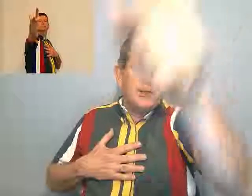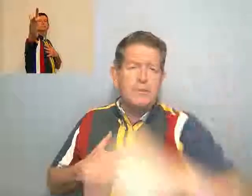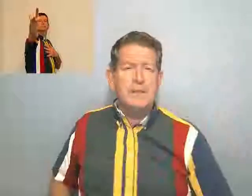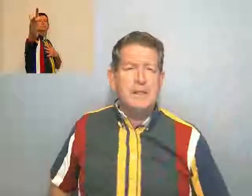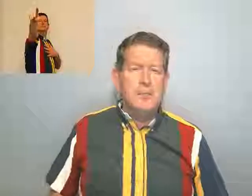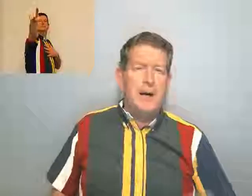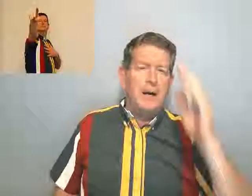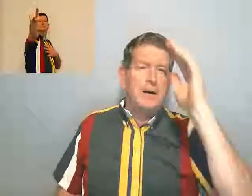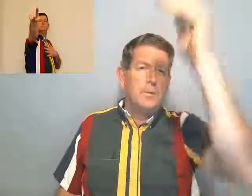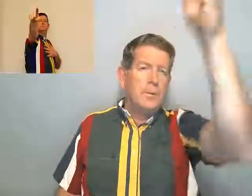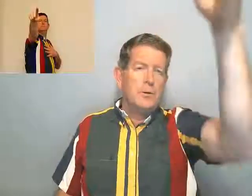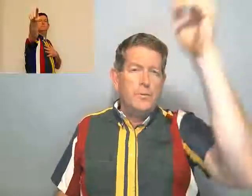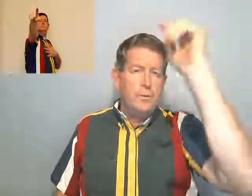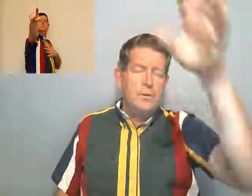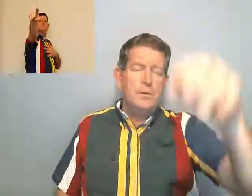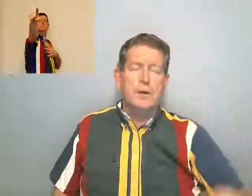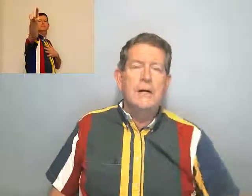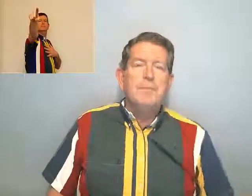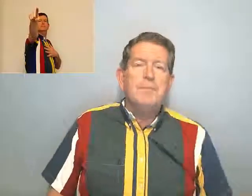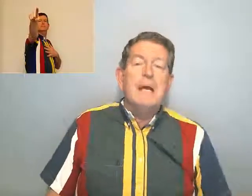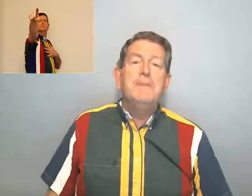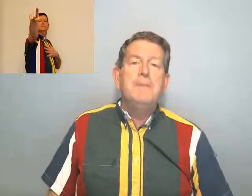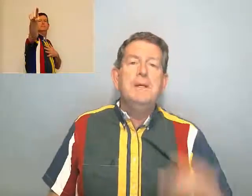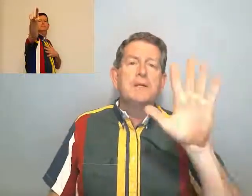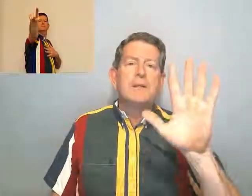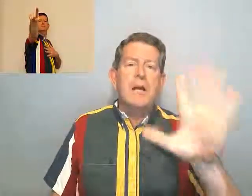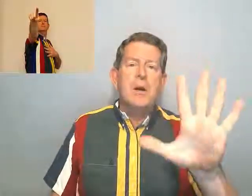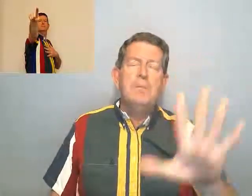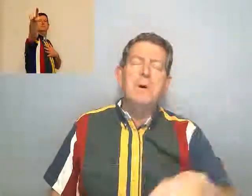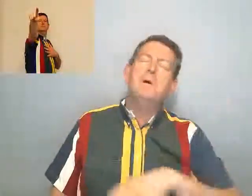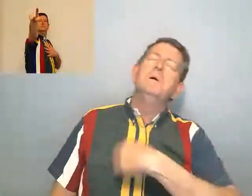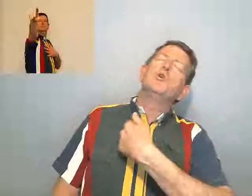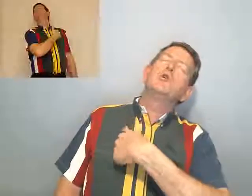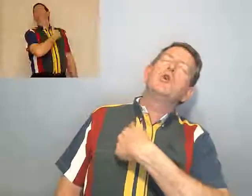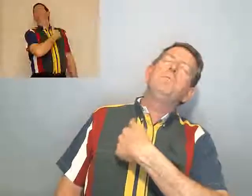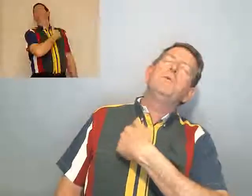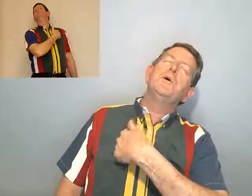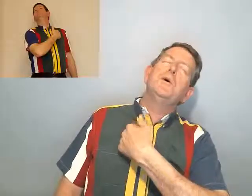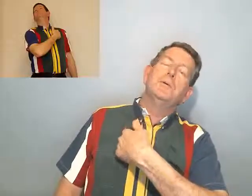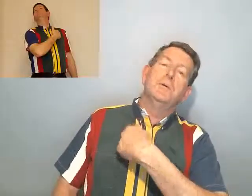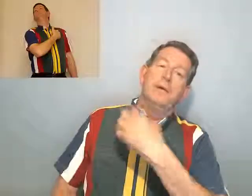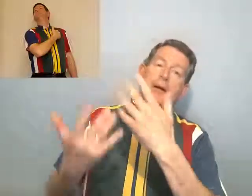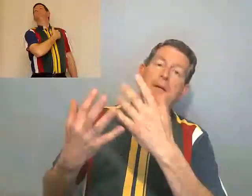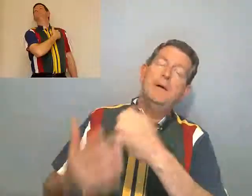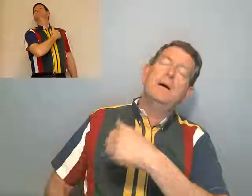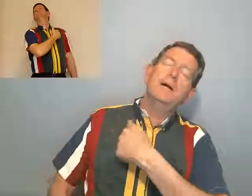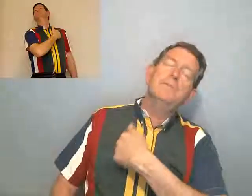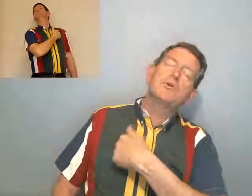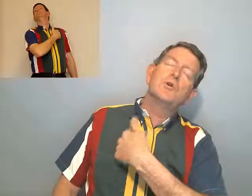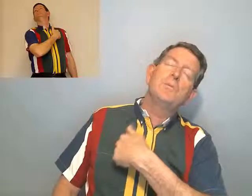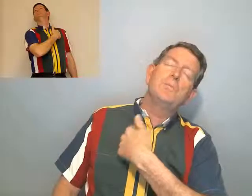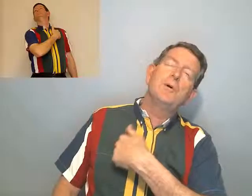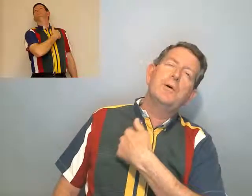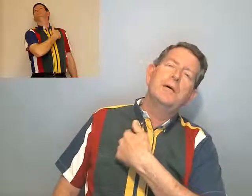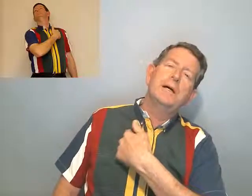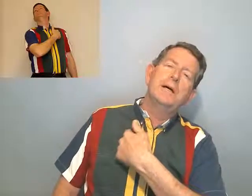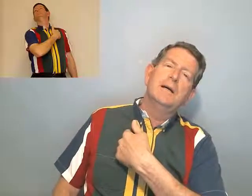de sa part en parlant du futur. Et puis, cinquièmement, je peux. Avec les mains, allez. Je peux. Très